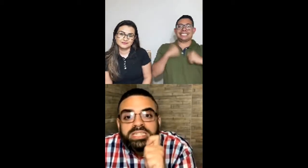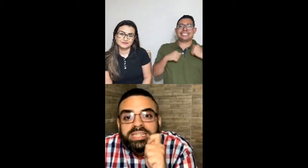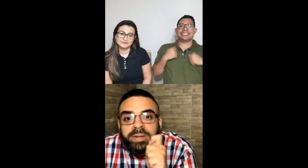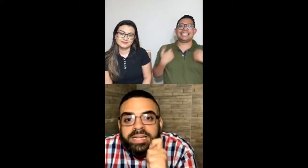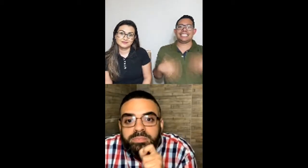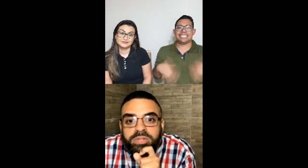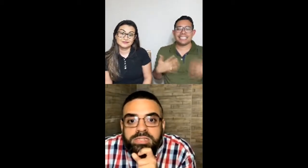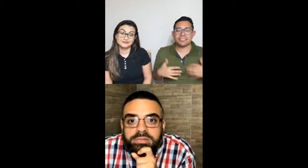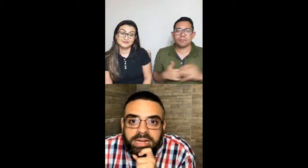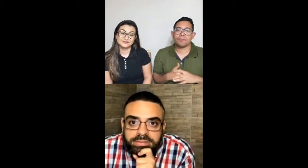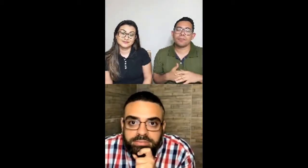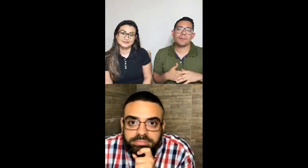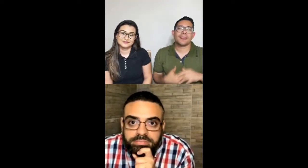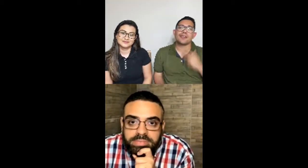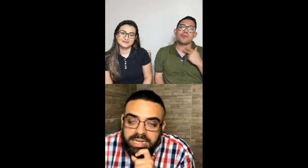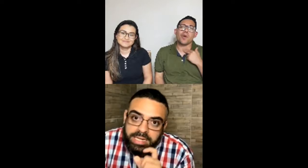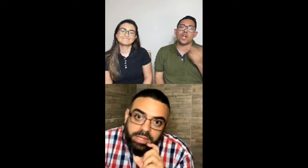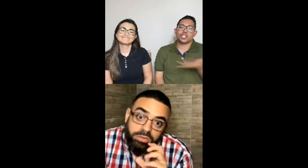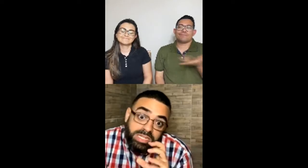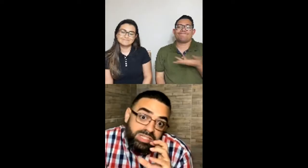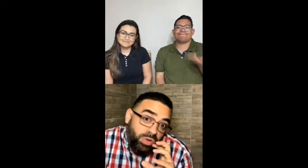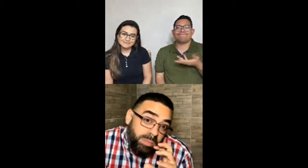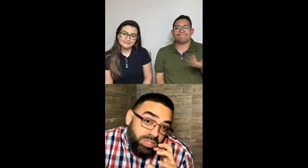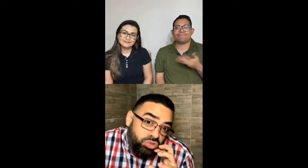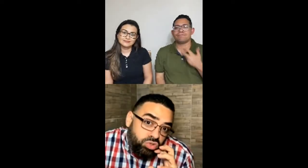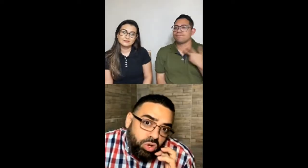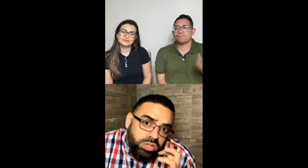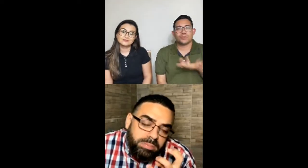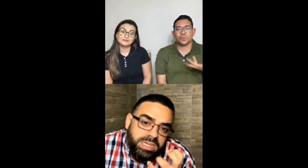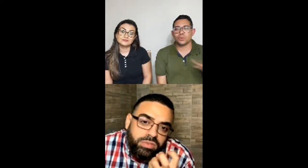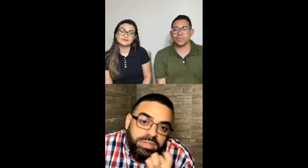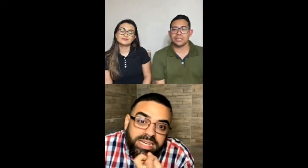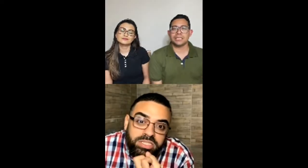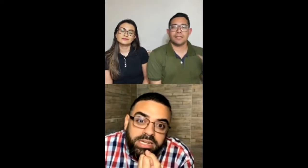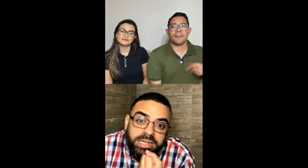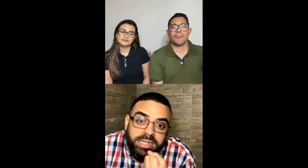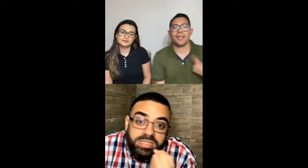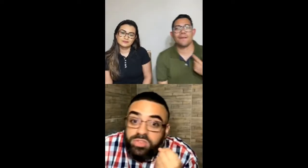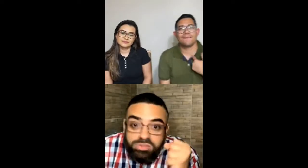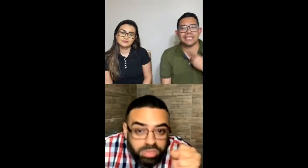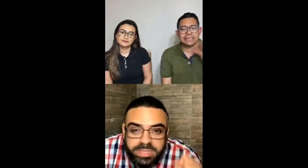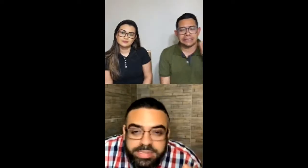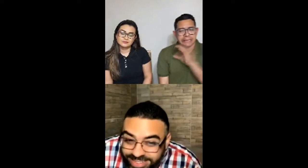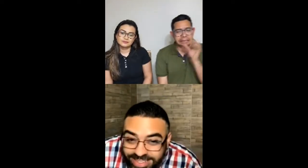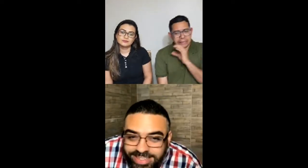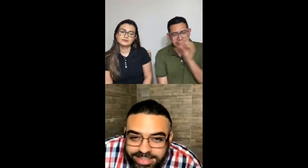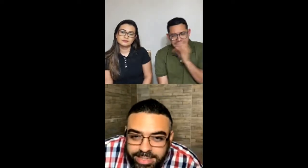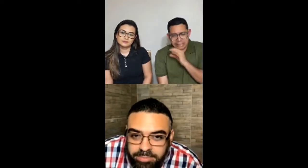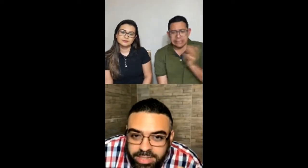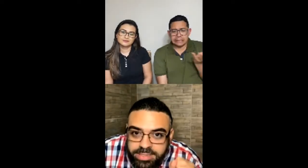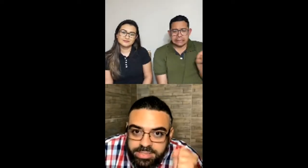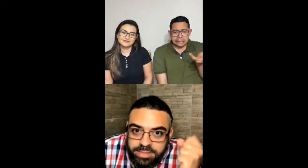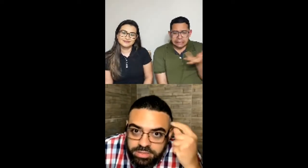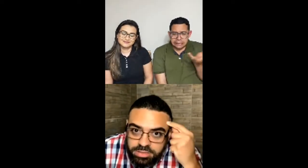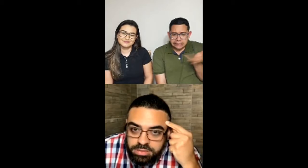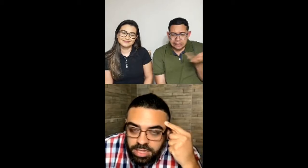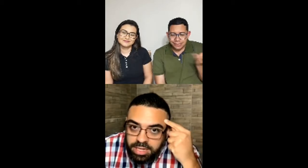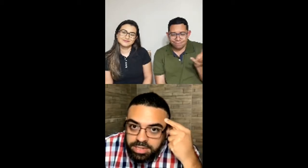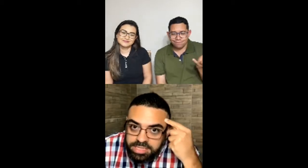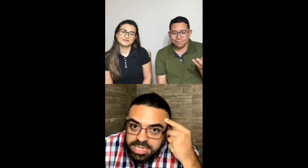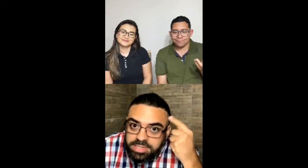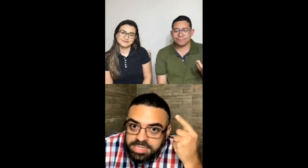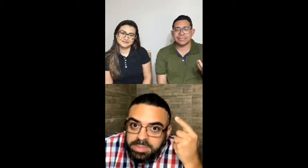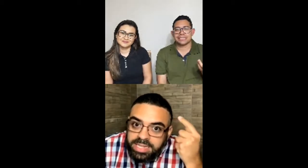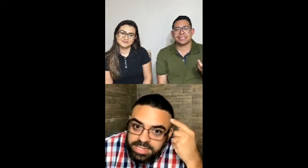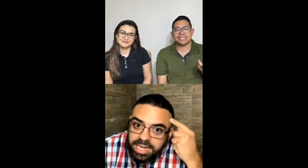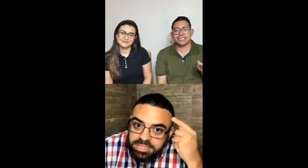pessoas, tal, eu sou ansioso. E eu não podia ter pressa por resultado. Então eu transformei toda a minha